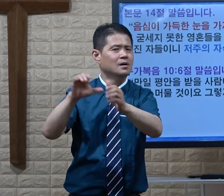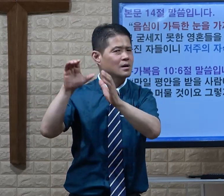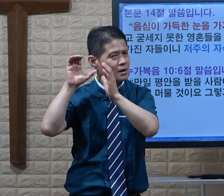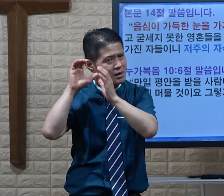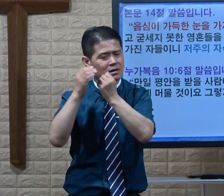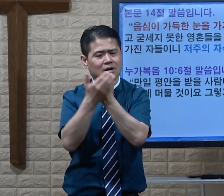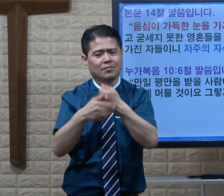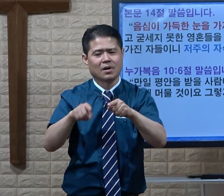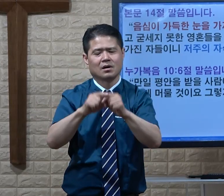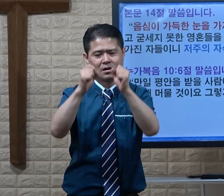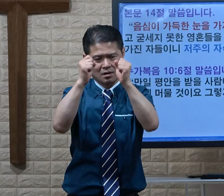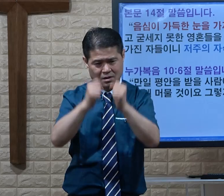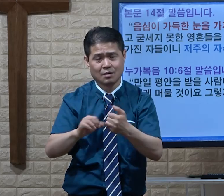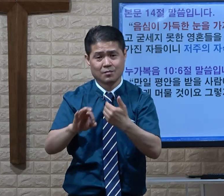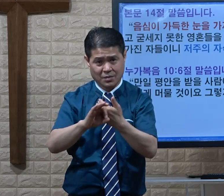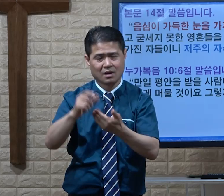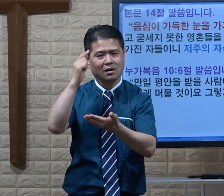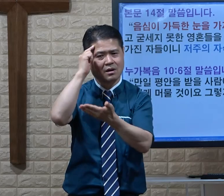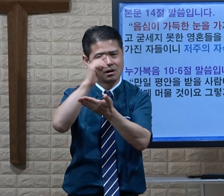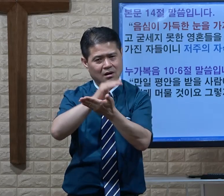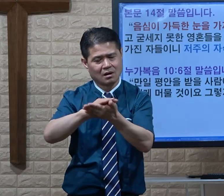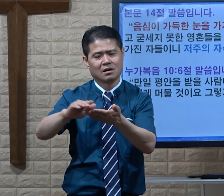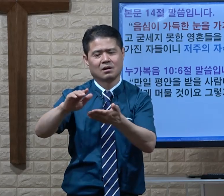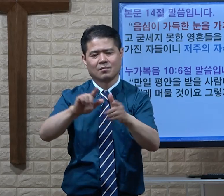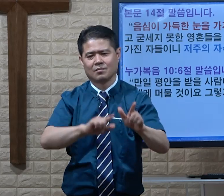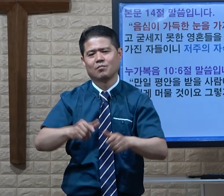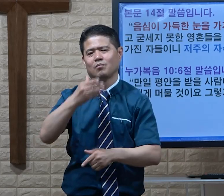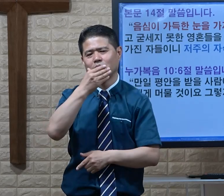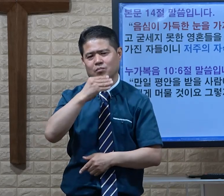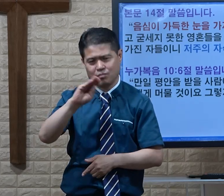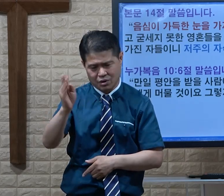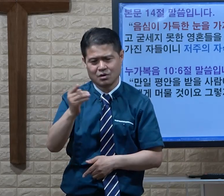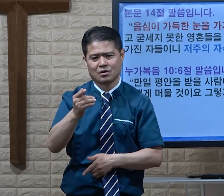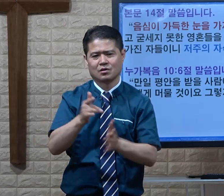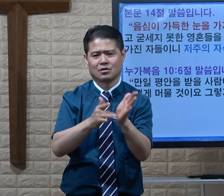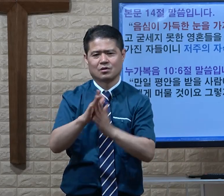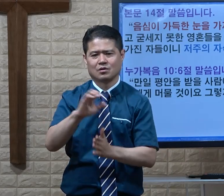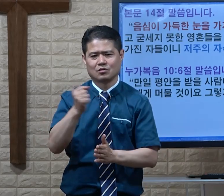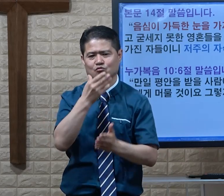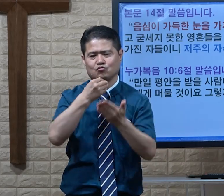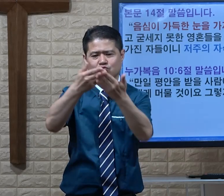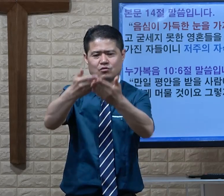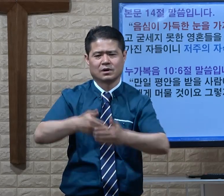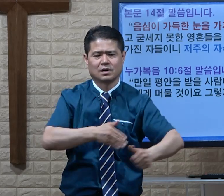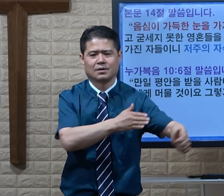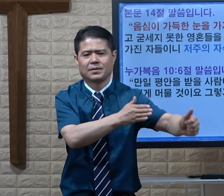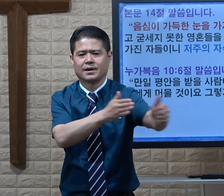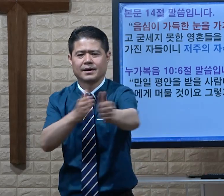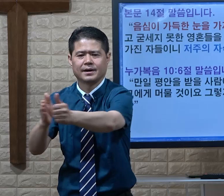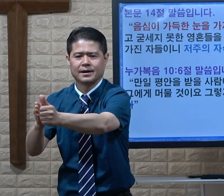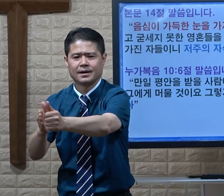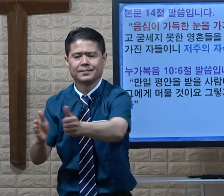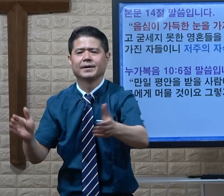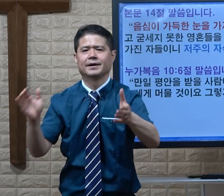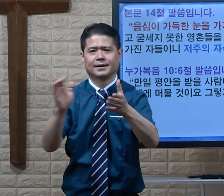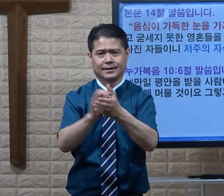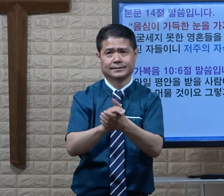불의를 행하지 않고 오히려 하나님의 말씀을 들으면 평안한 복음의 삶을 살 수 있다는 것을 믿으시길